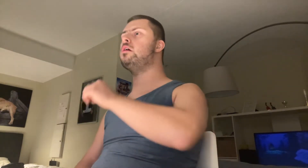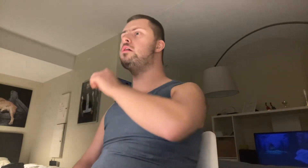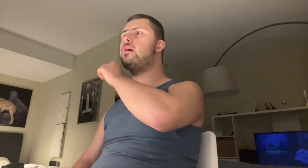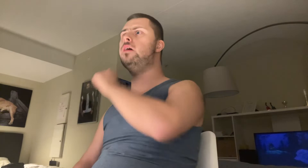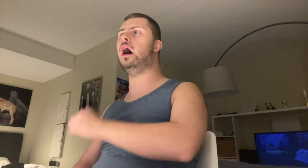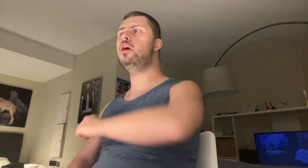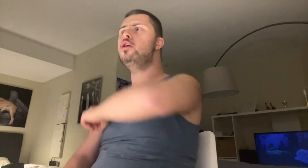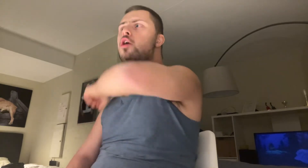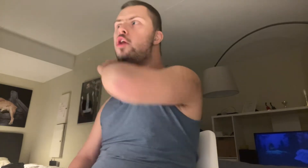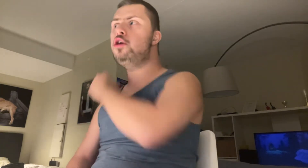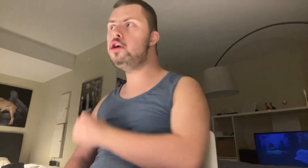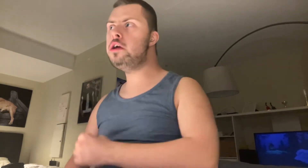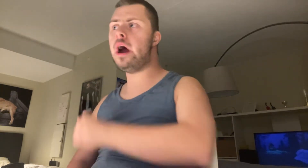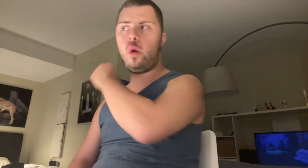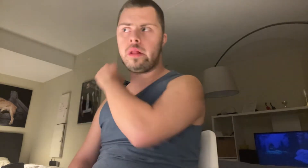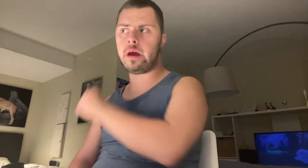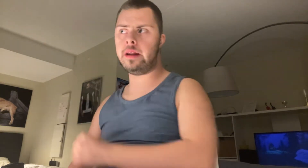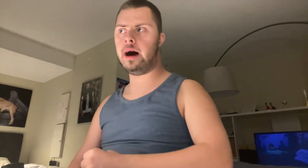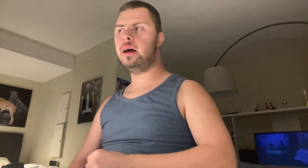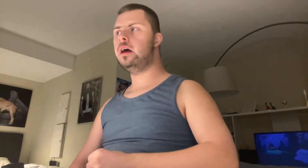det ska vara nya låtarna